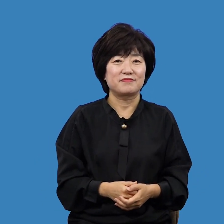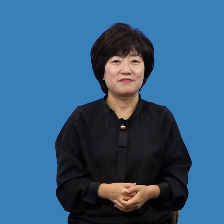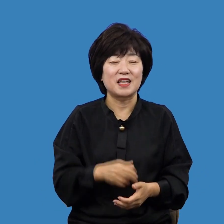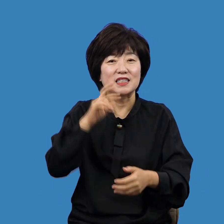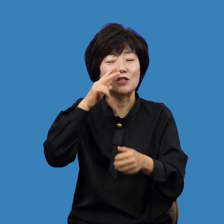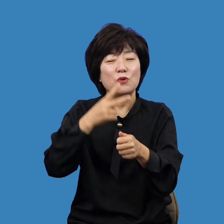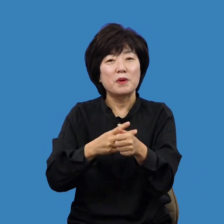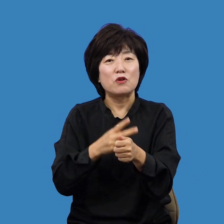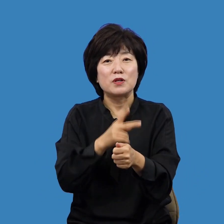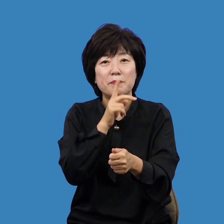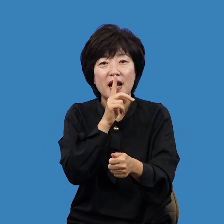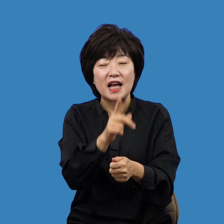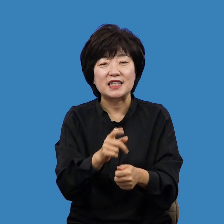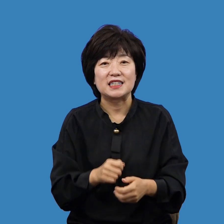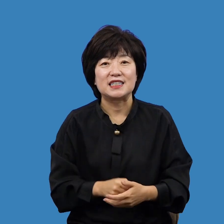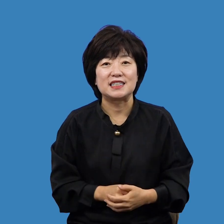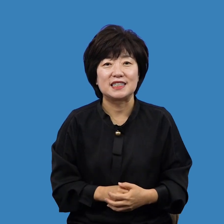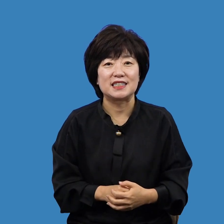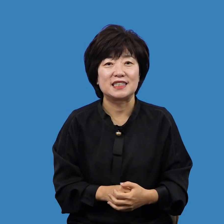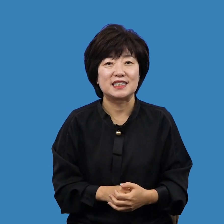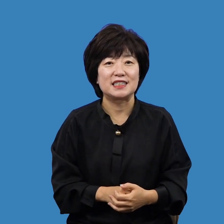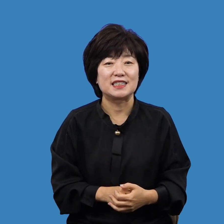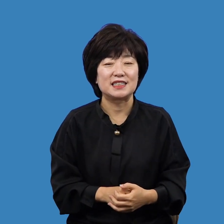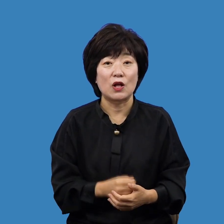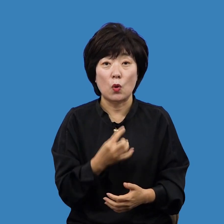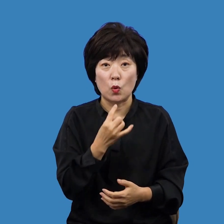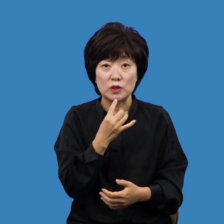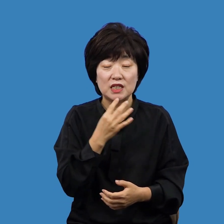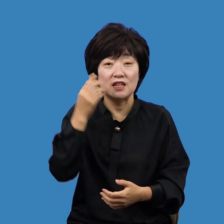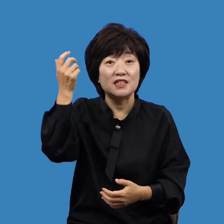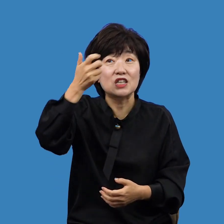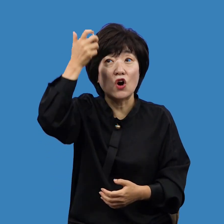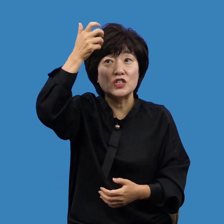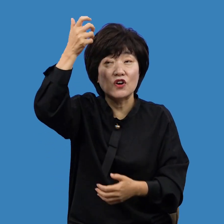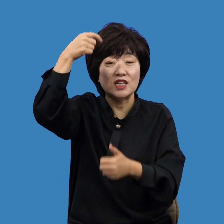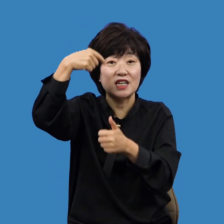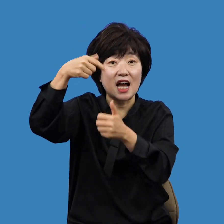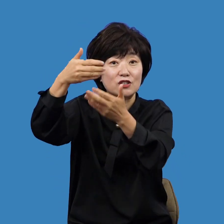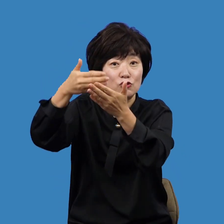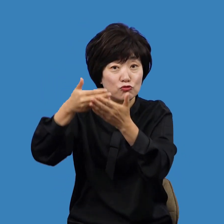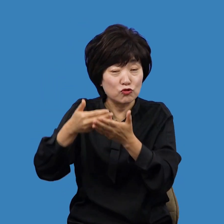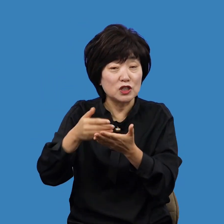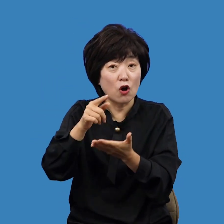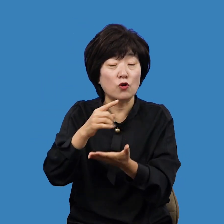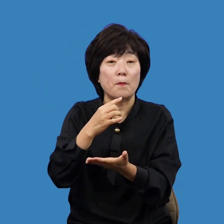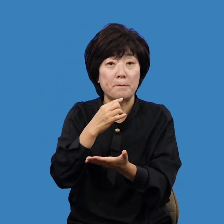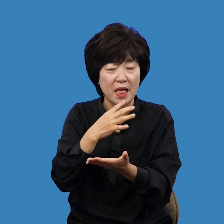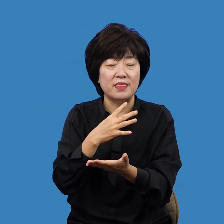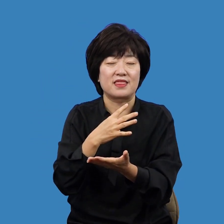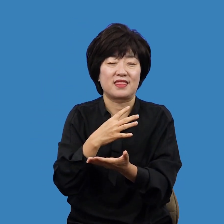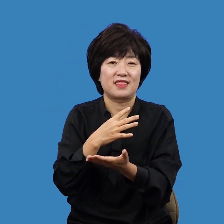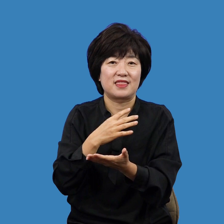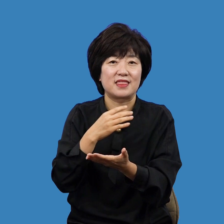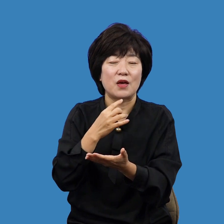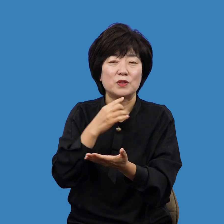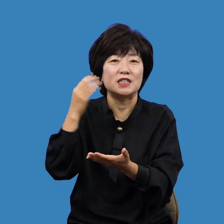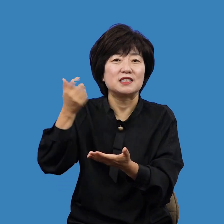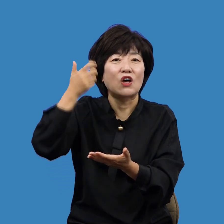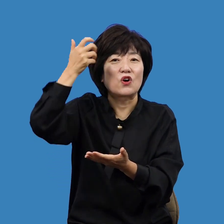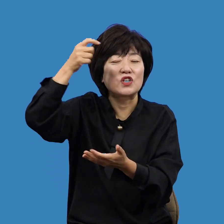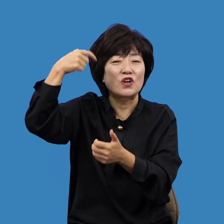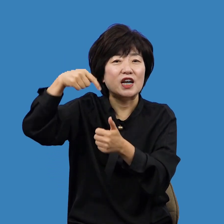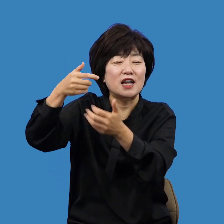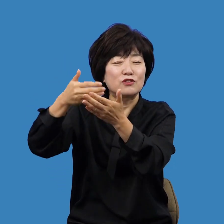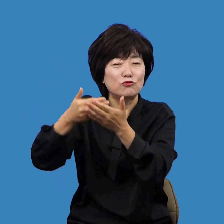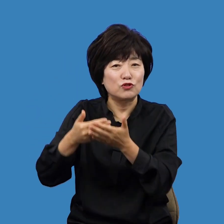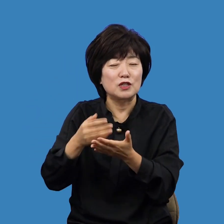바울이 뭐라 그랬냐면 오직 성령께서 가르치신 것으로 한다고 얘기합니다. 오직 성령께서